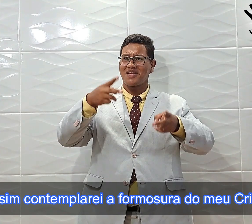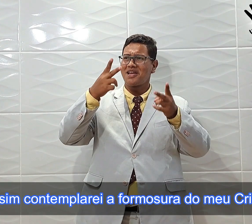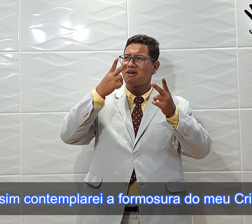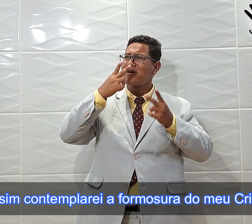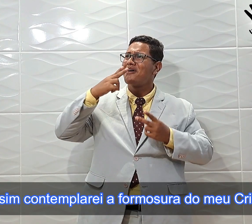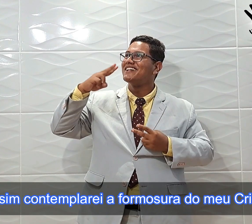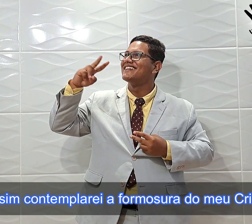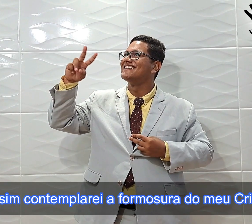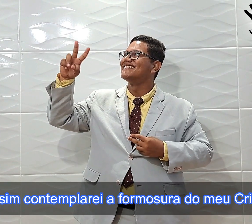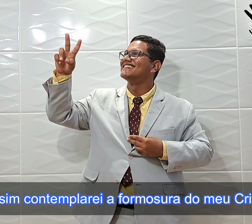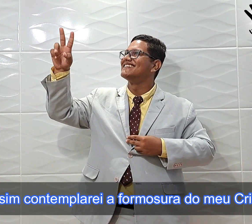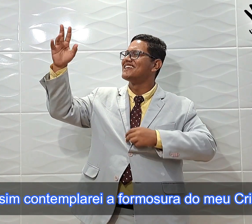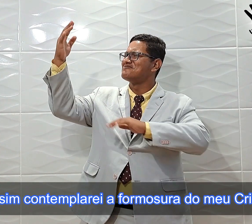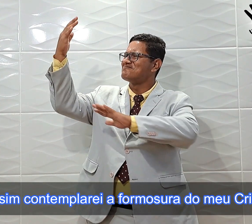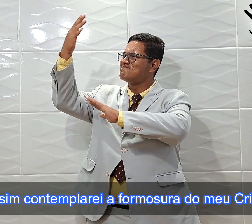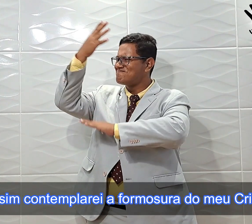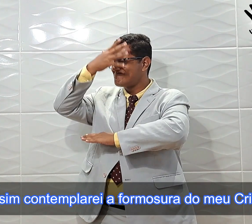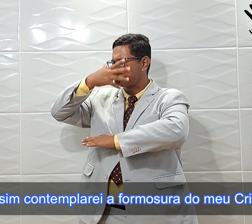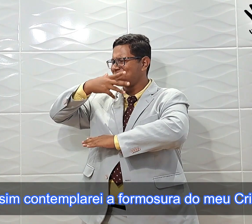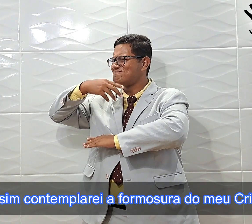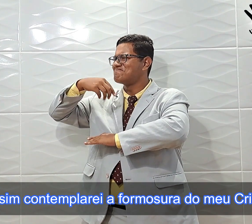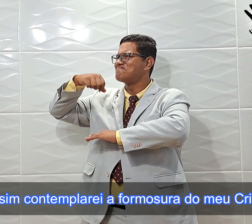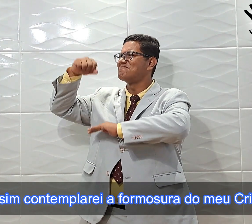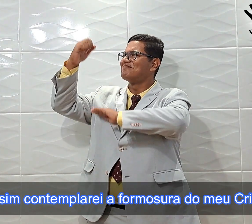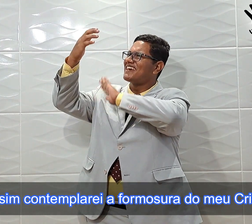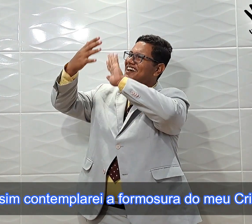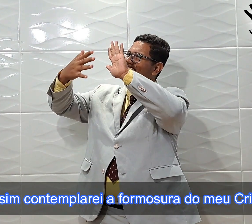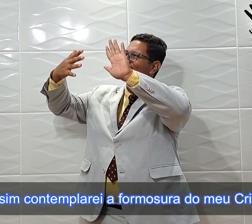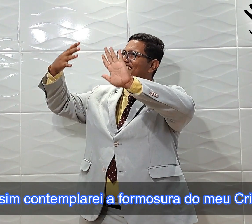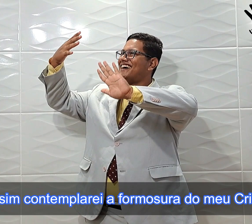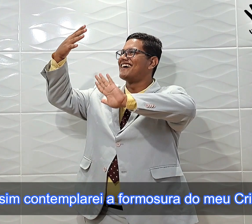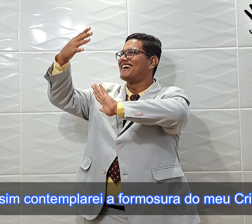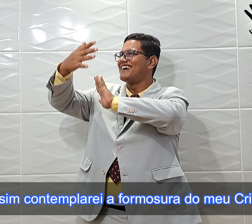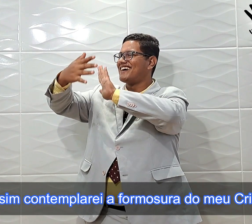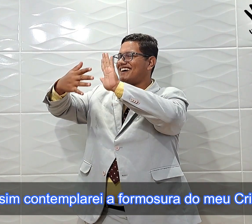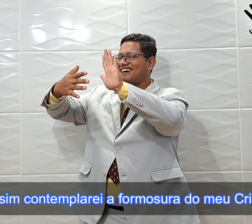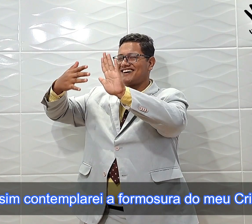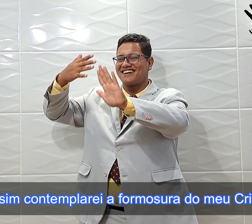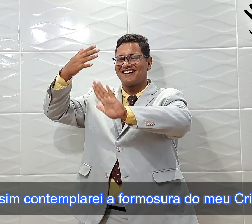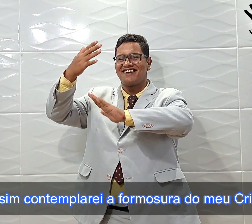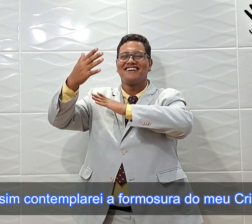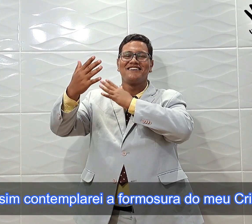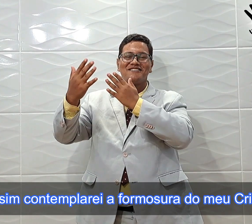contemplarei a formosura do meu